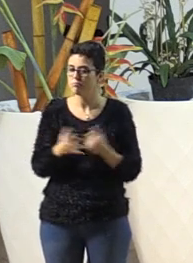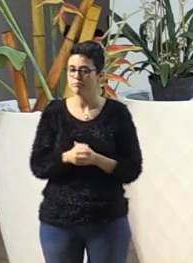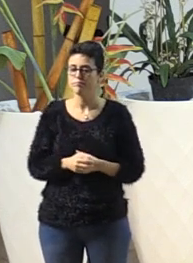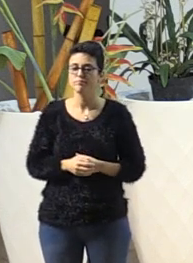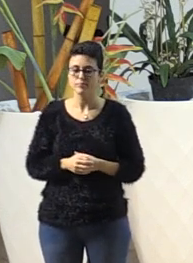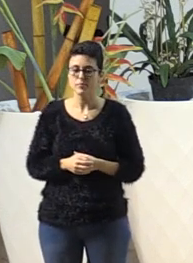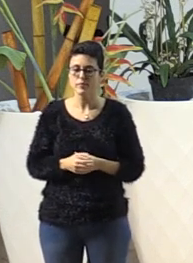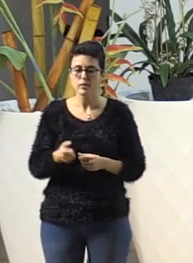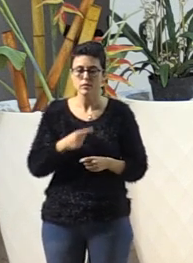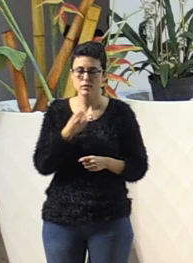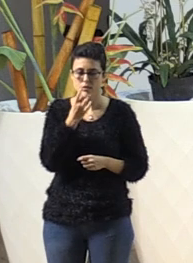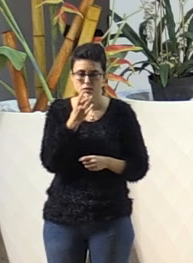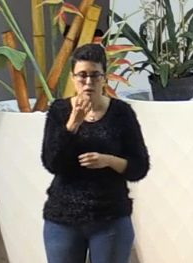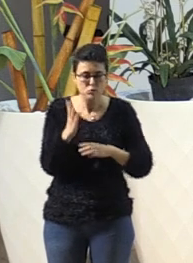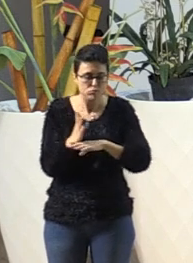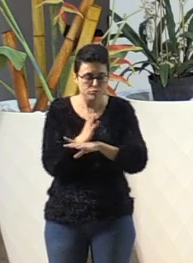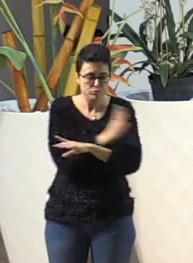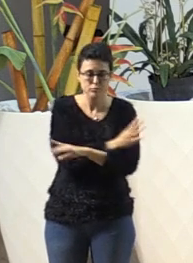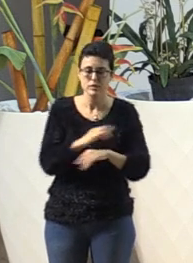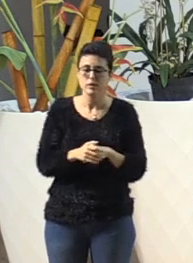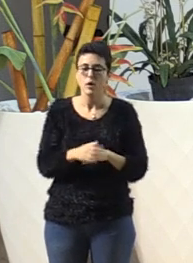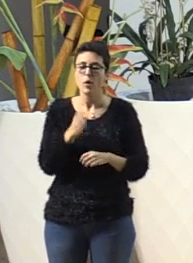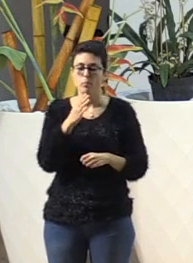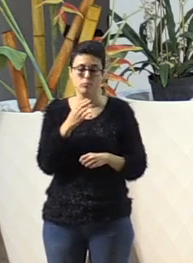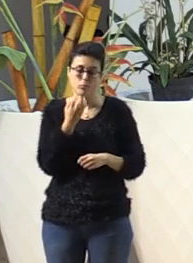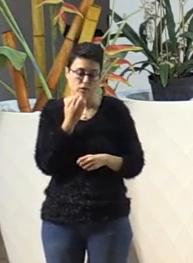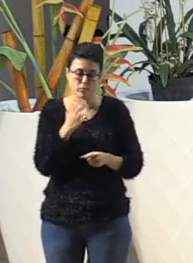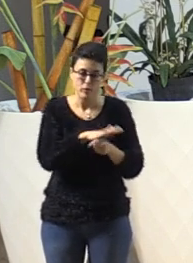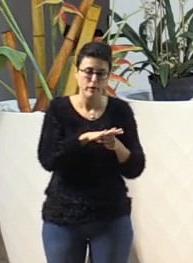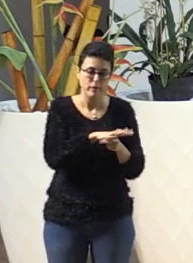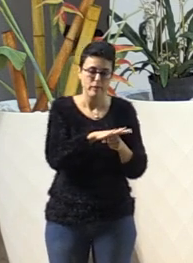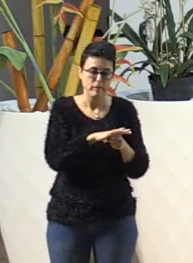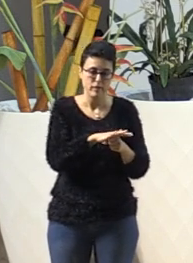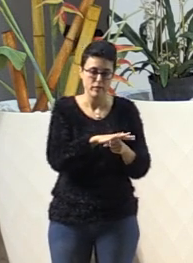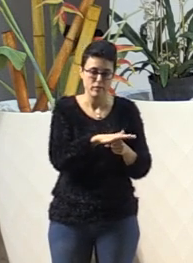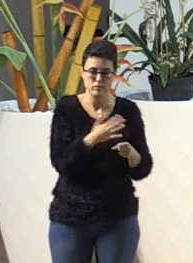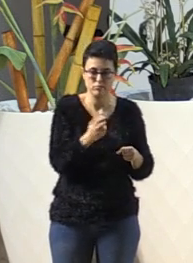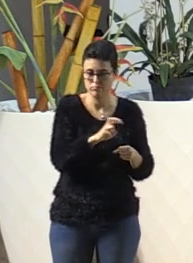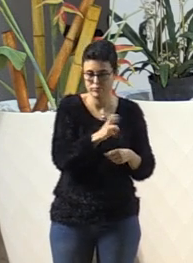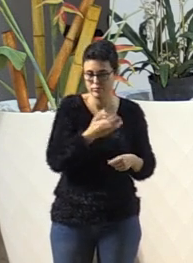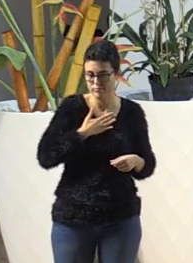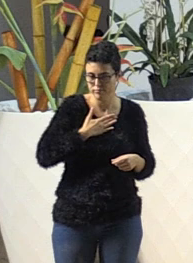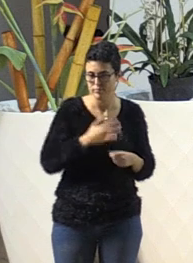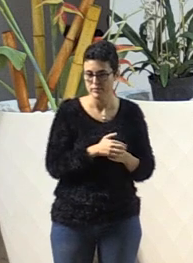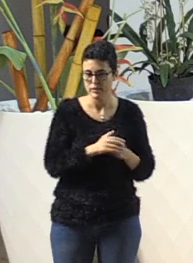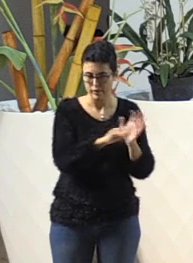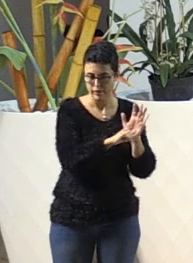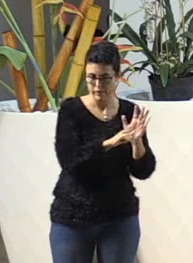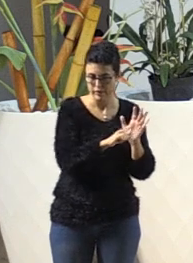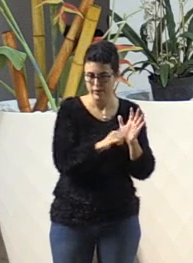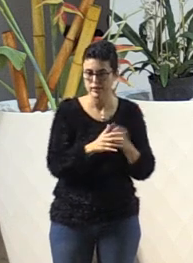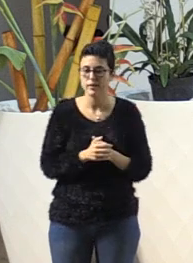ponían la piel de gallina. El barrio de Torrebaró, es el de al lado de Ciudad Meridiana, Marco, tú lo conoces bien todo